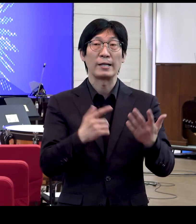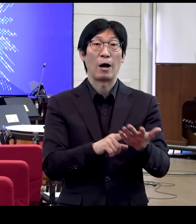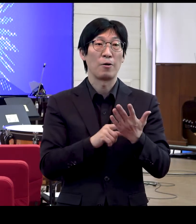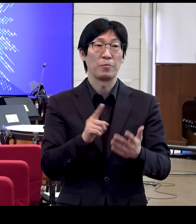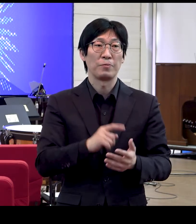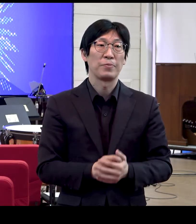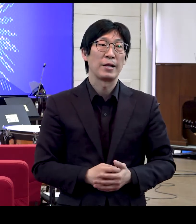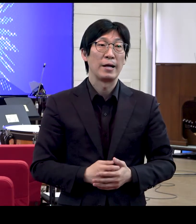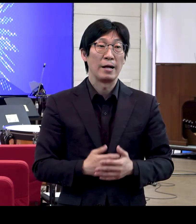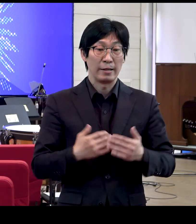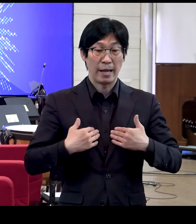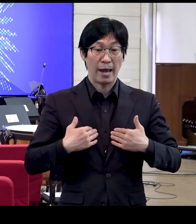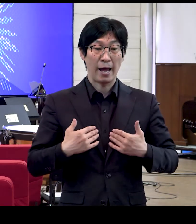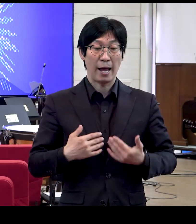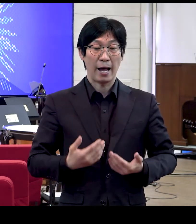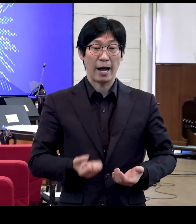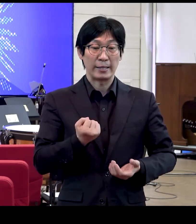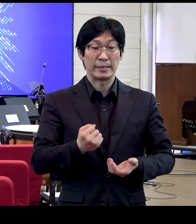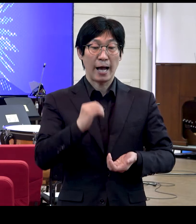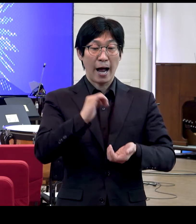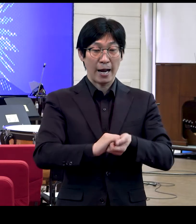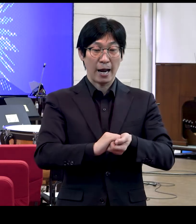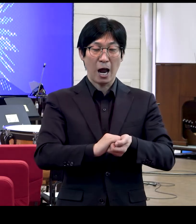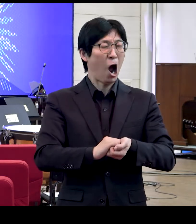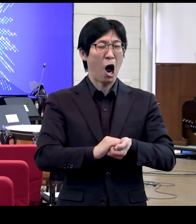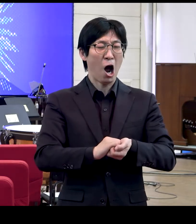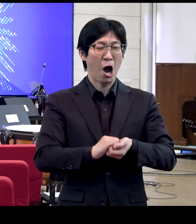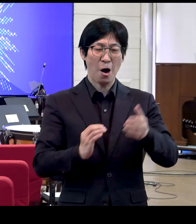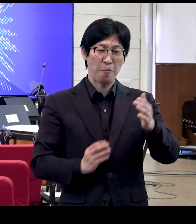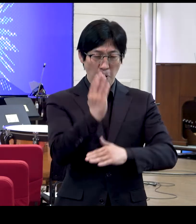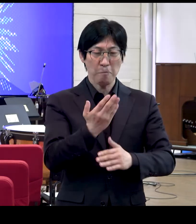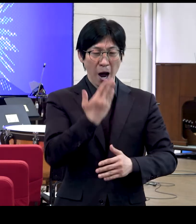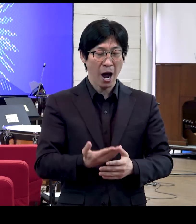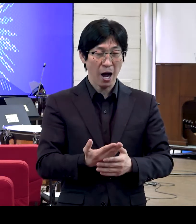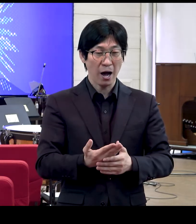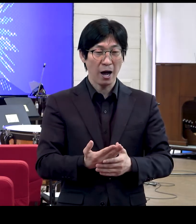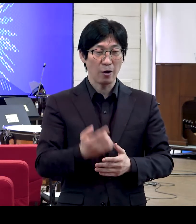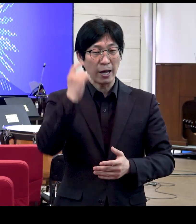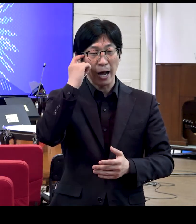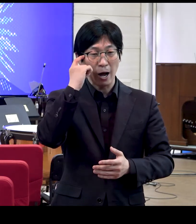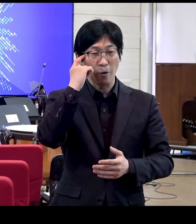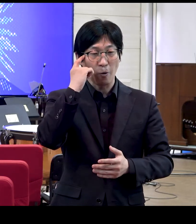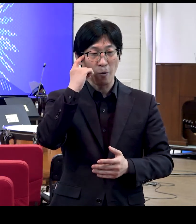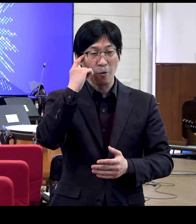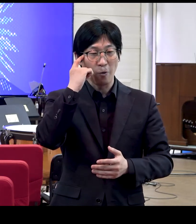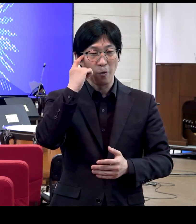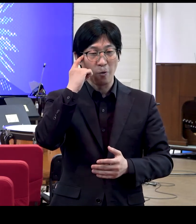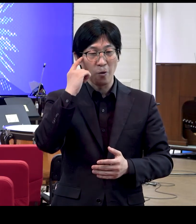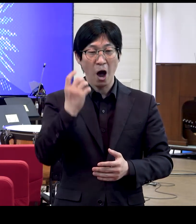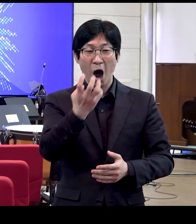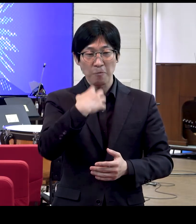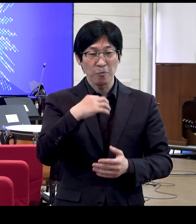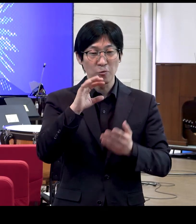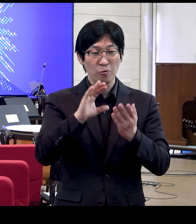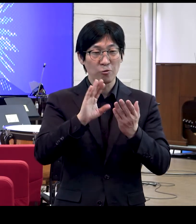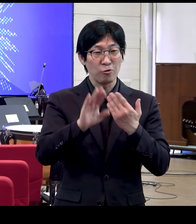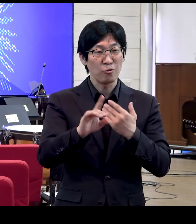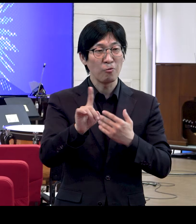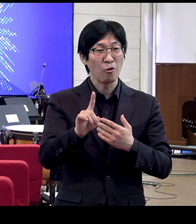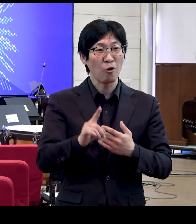것처럼 인간이 자기의 한계성을 갖다가 부정하고 그것을 잃어버리면 그 순간 어떤 일이